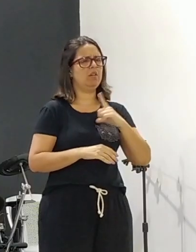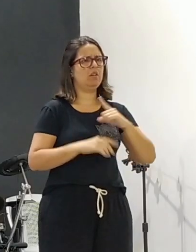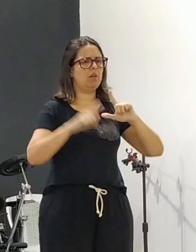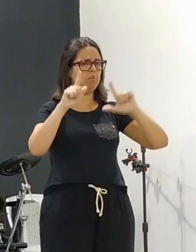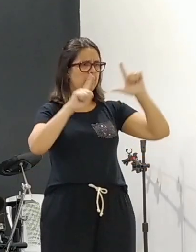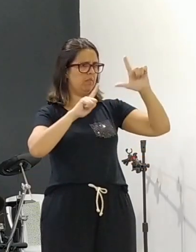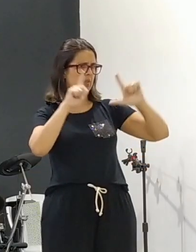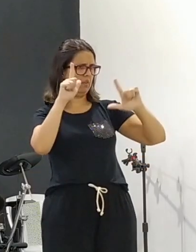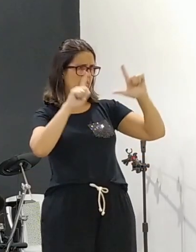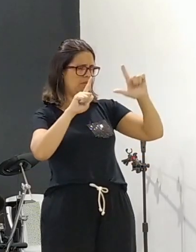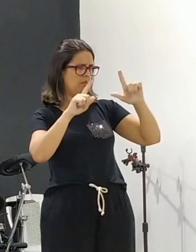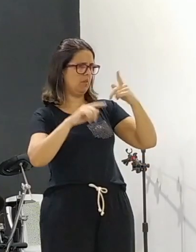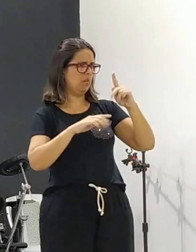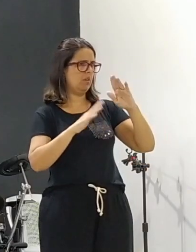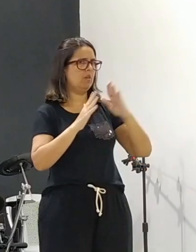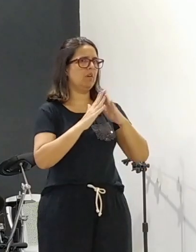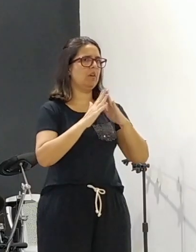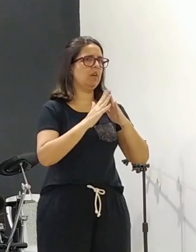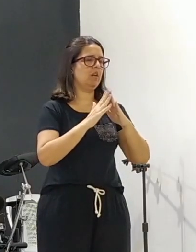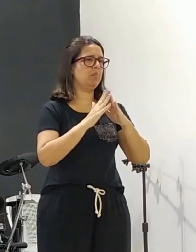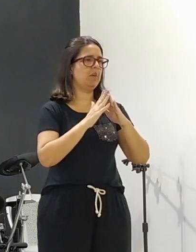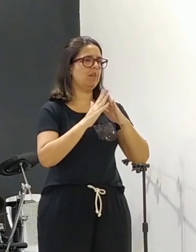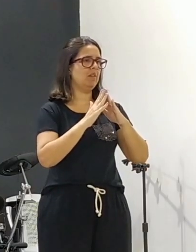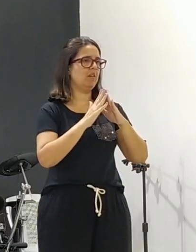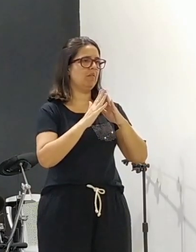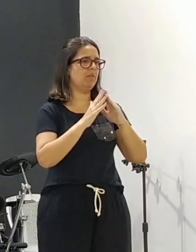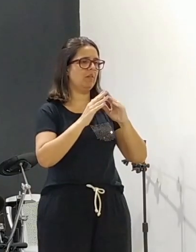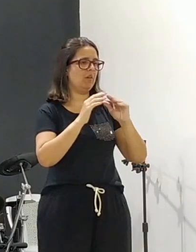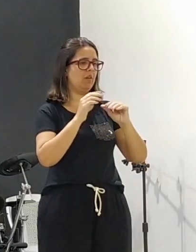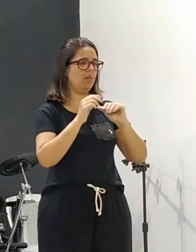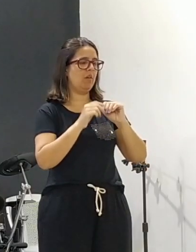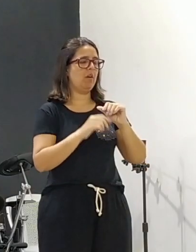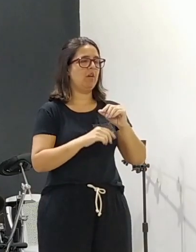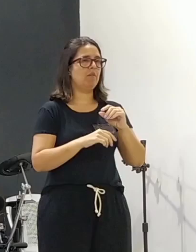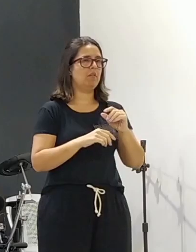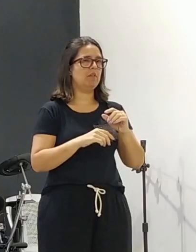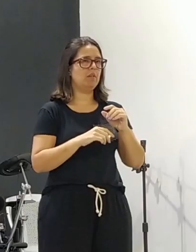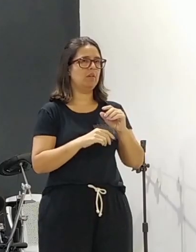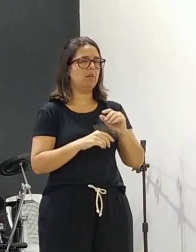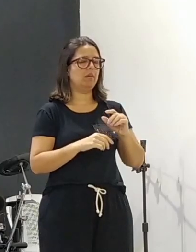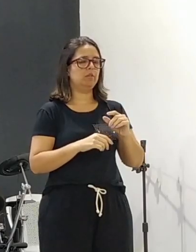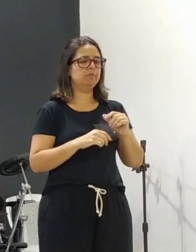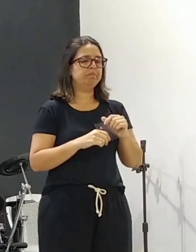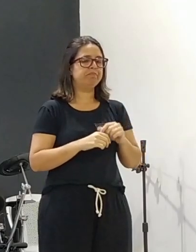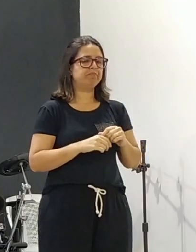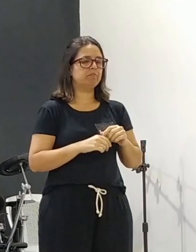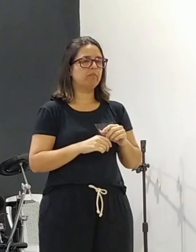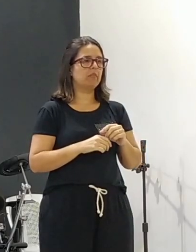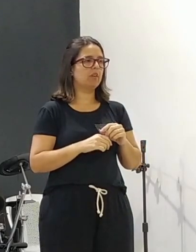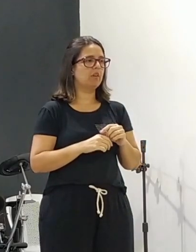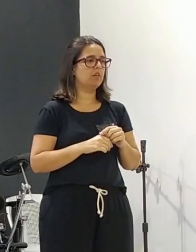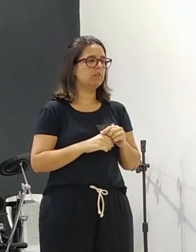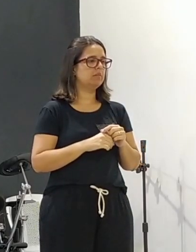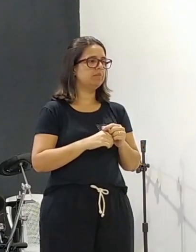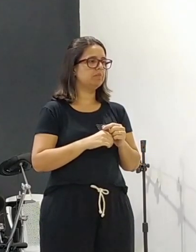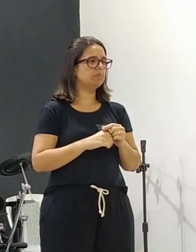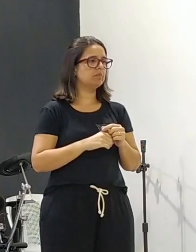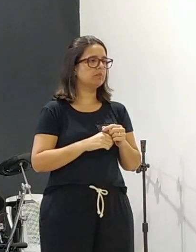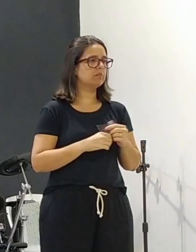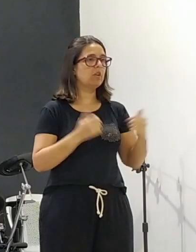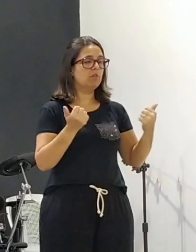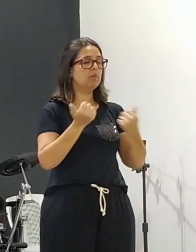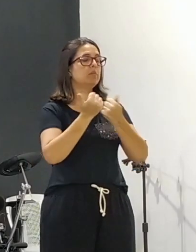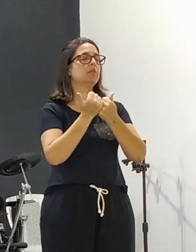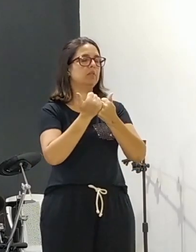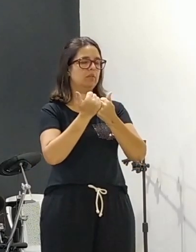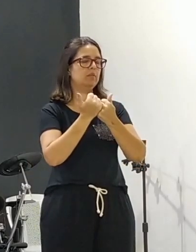ela toma o lugar de Deus na sua casa, é isso aí, né? É essa força que está atuando na sua vida. Hoje o celular é uma bênção,